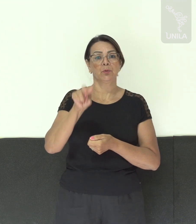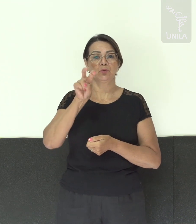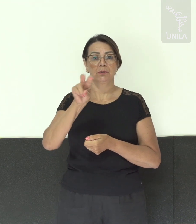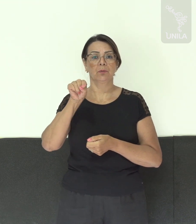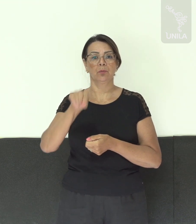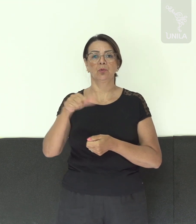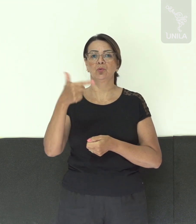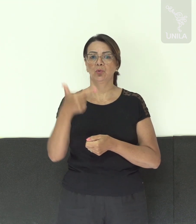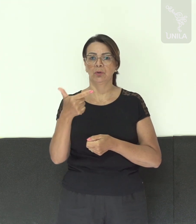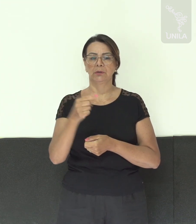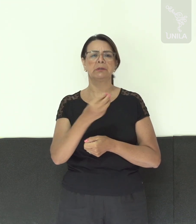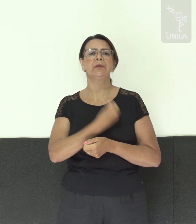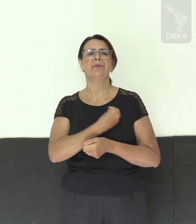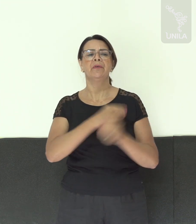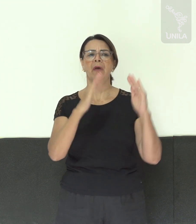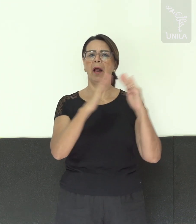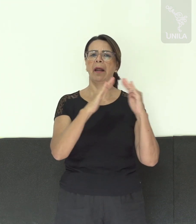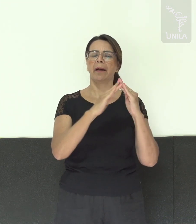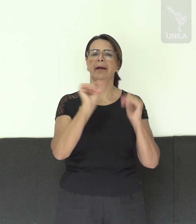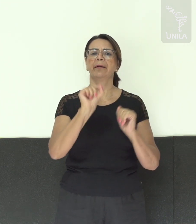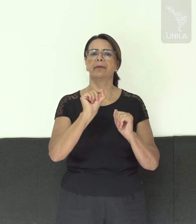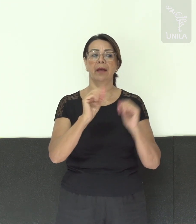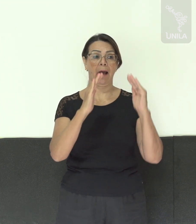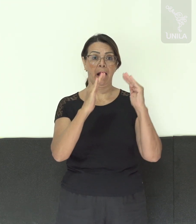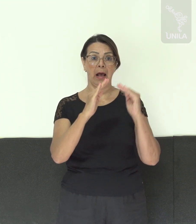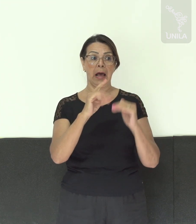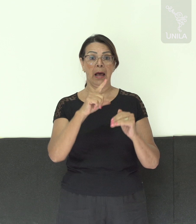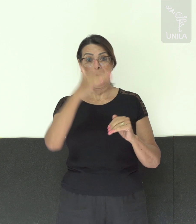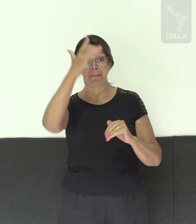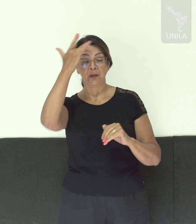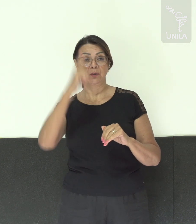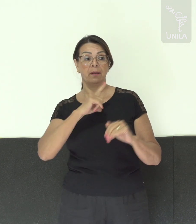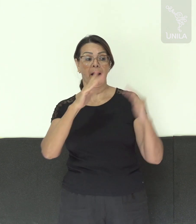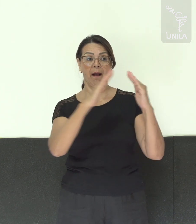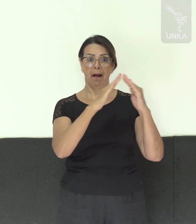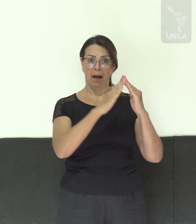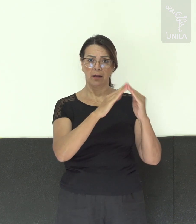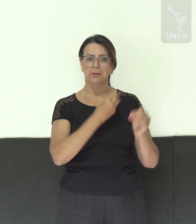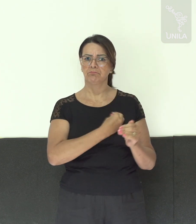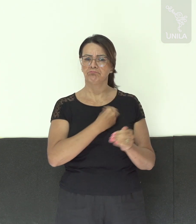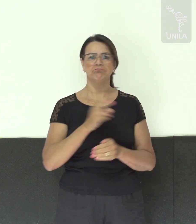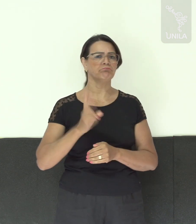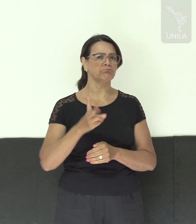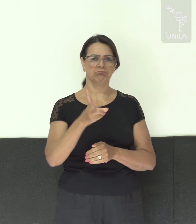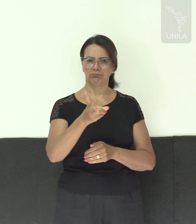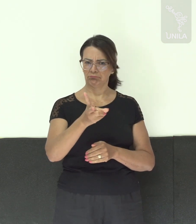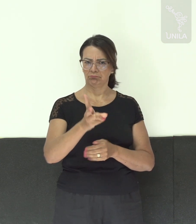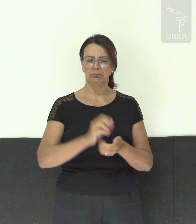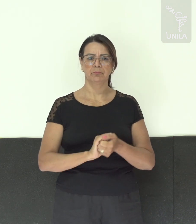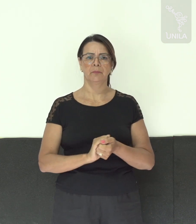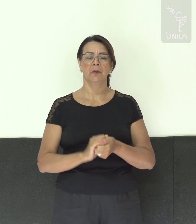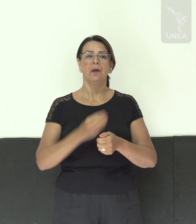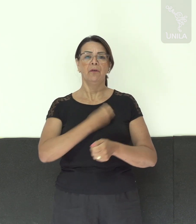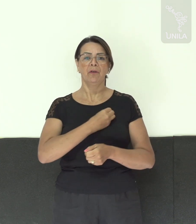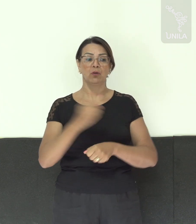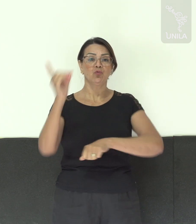6.5.2. Morador. A pessoa que tem o domicílio como local habitual de residência e nele reside na data